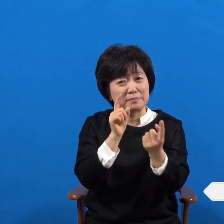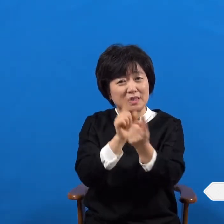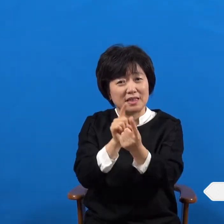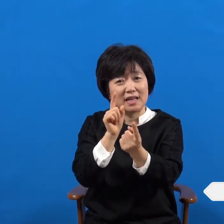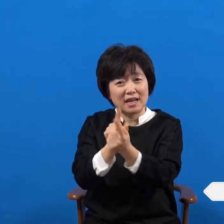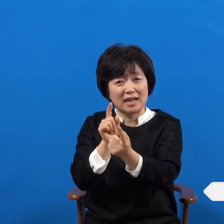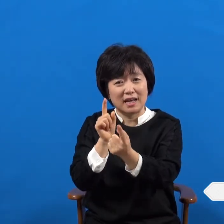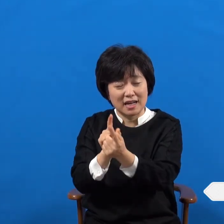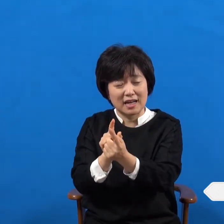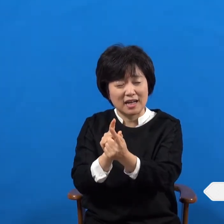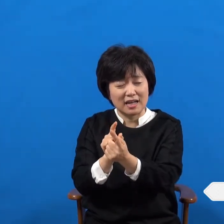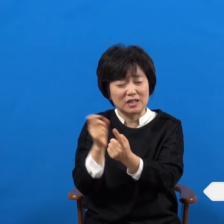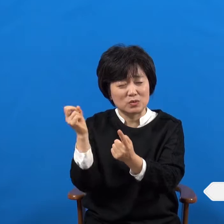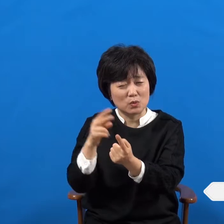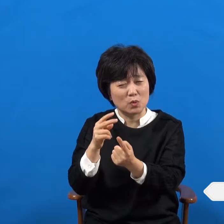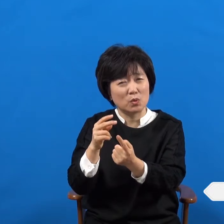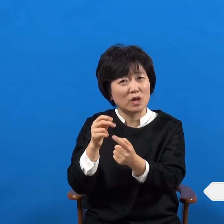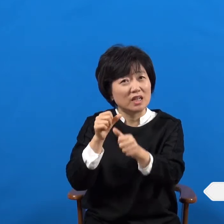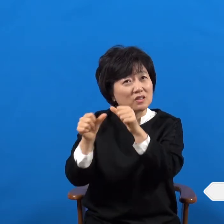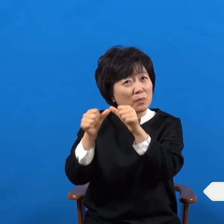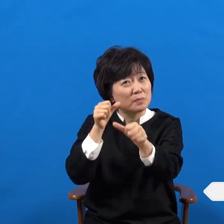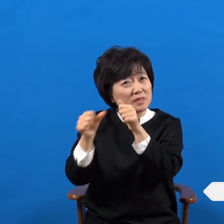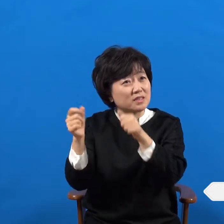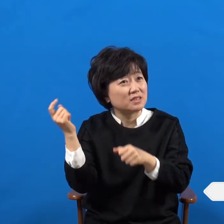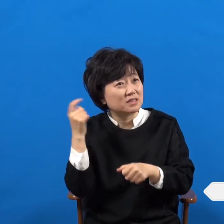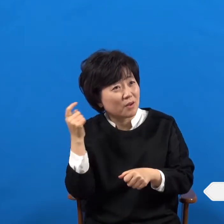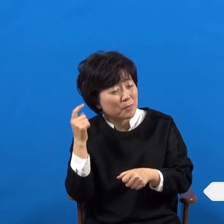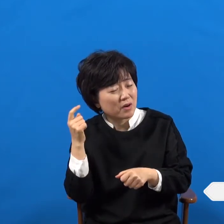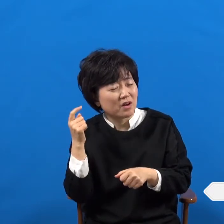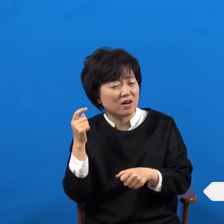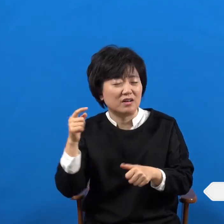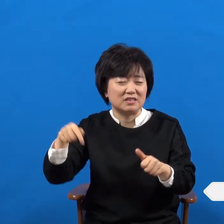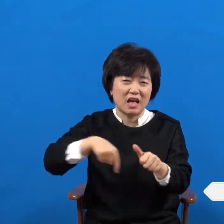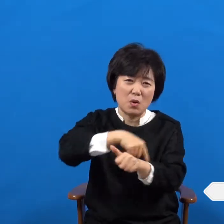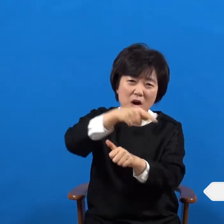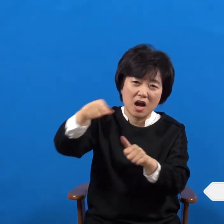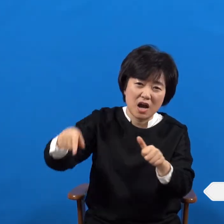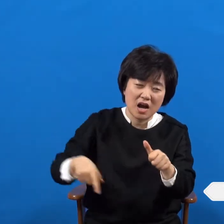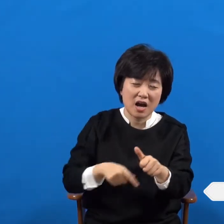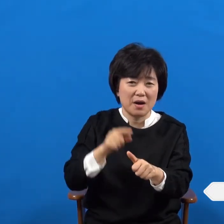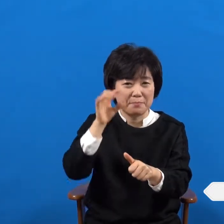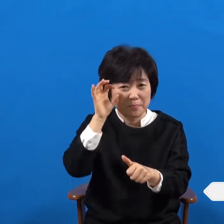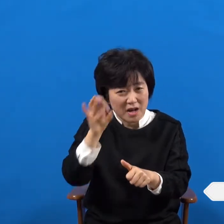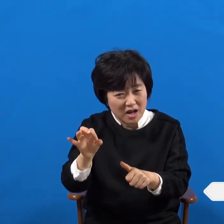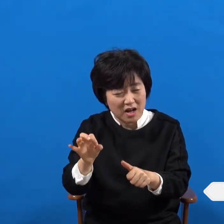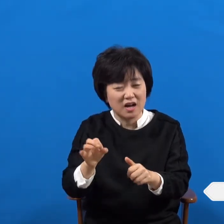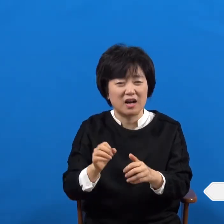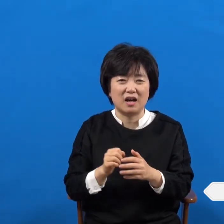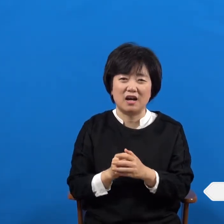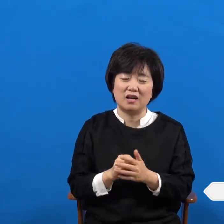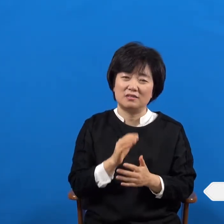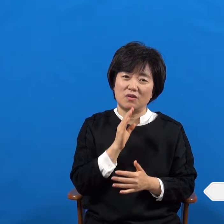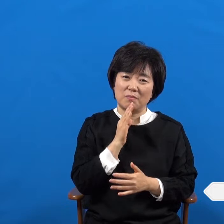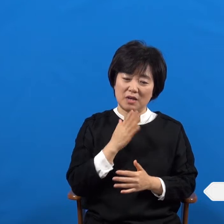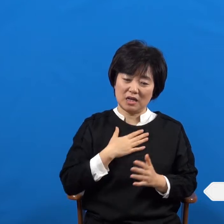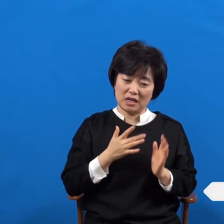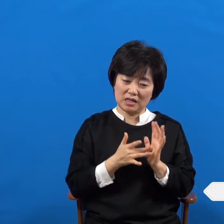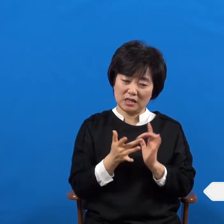이야기하는 들려오는 소식들을 바라볼 때, 상황들을 바라볼 때 정말 우리를